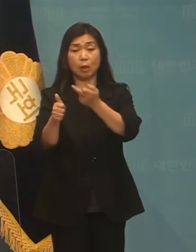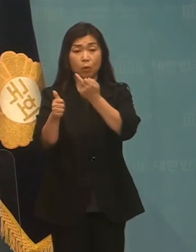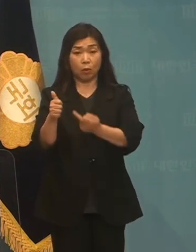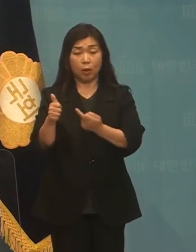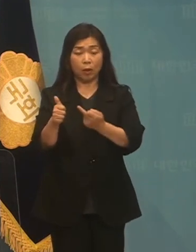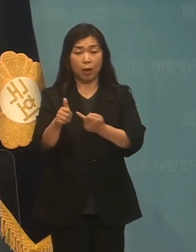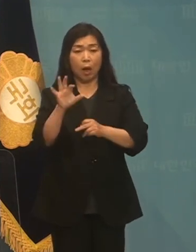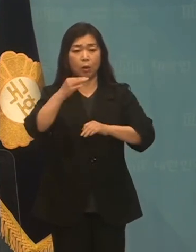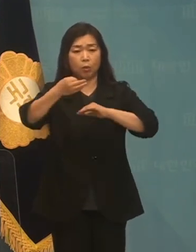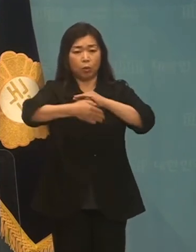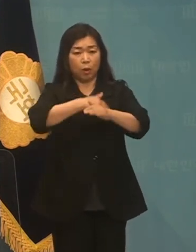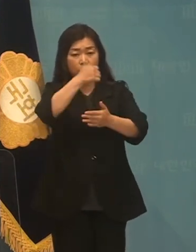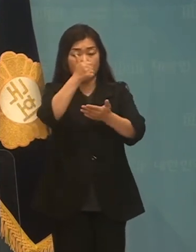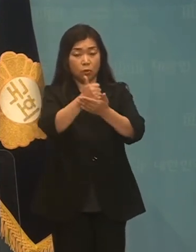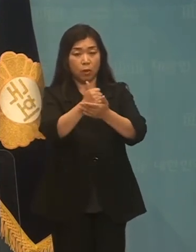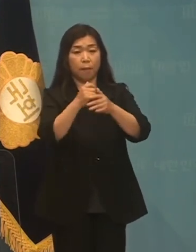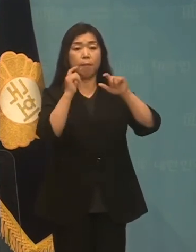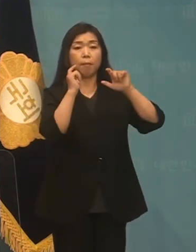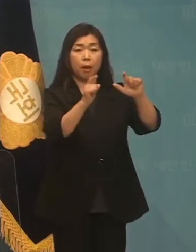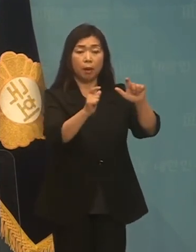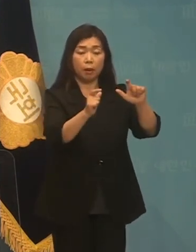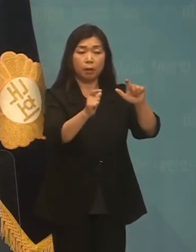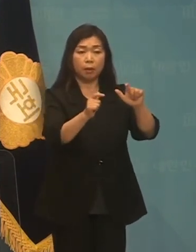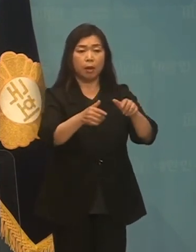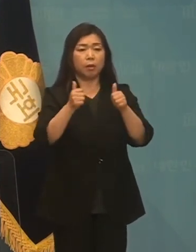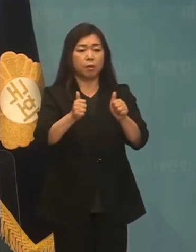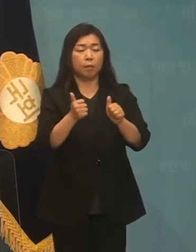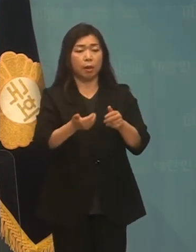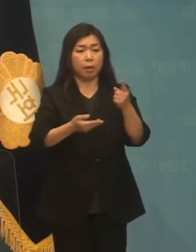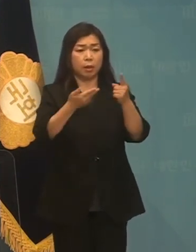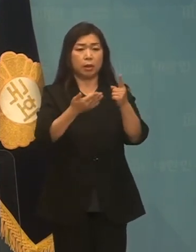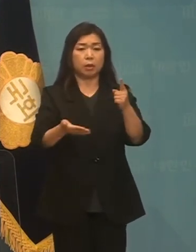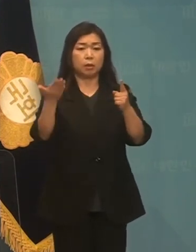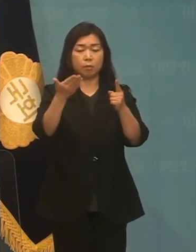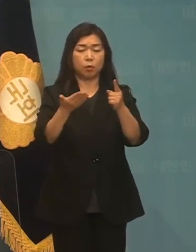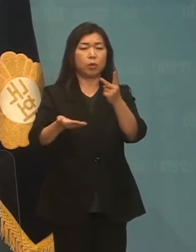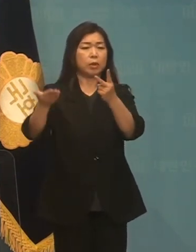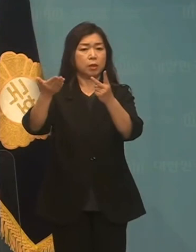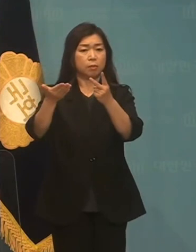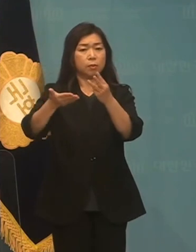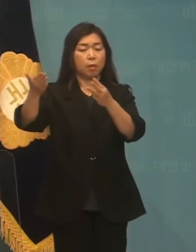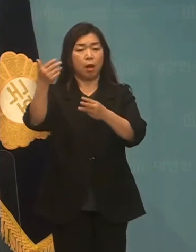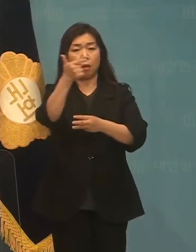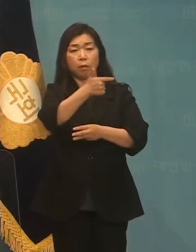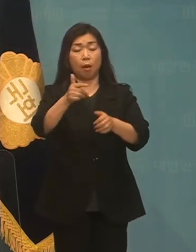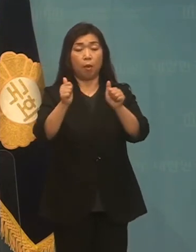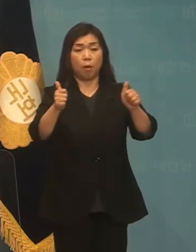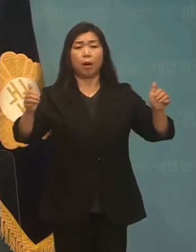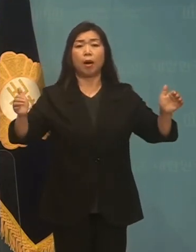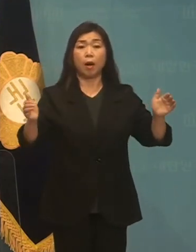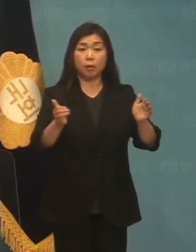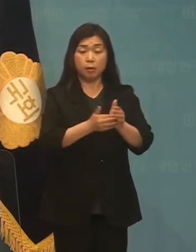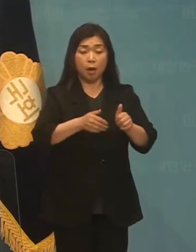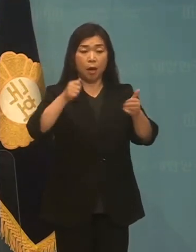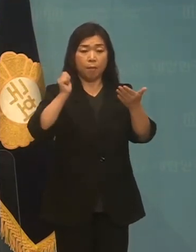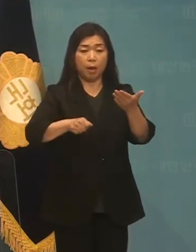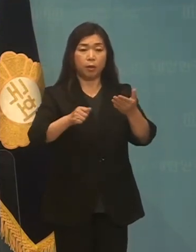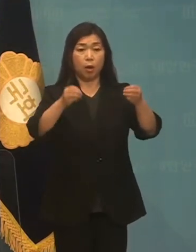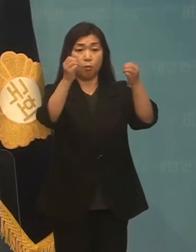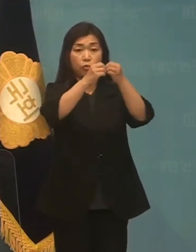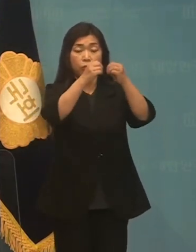대한 제1심 그리고 2심 그리고 대법원의